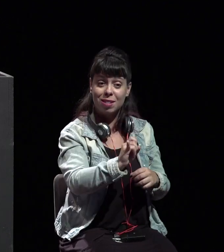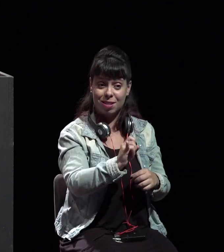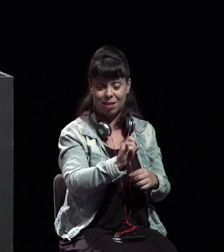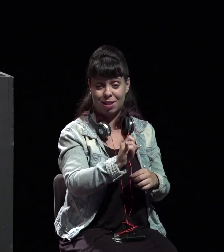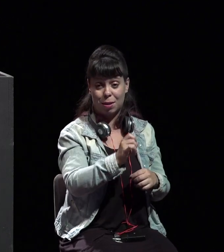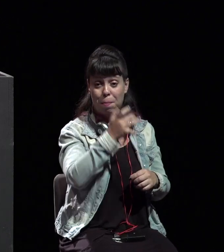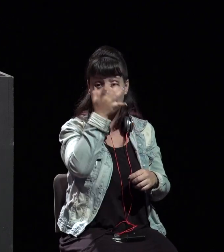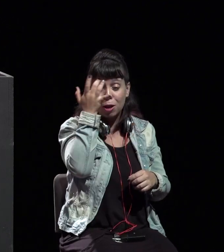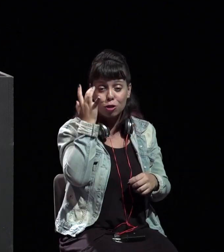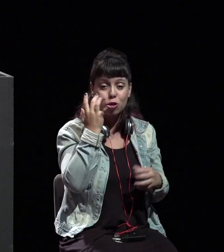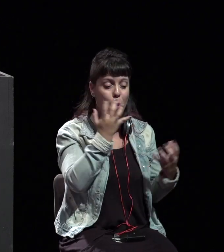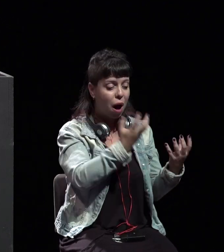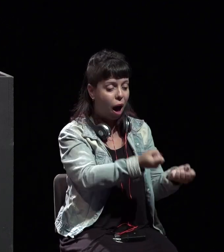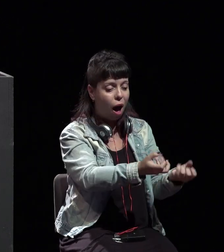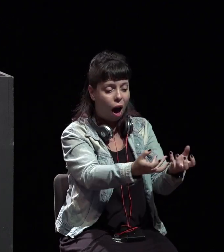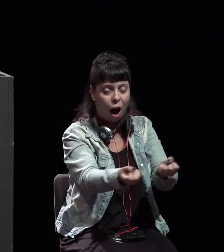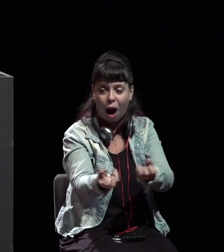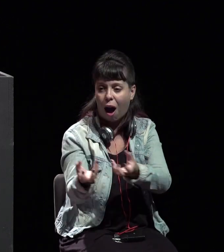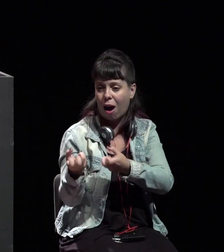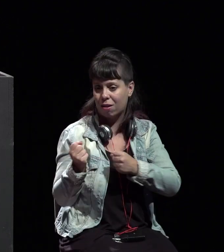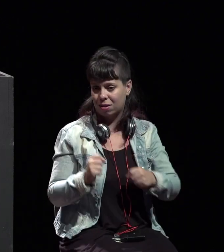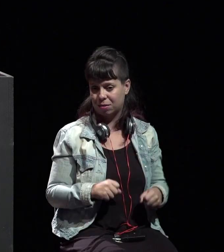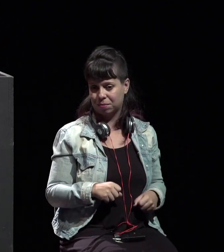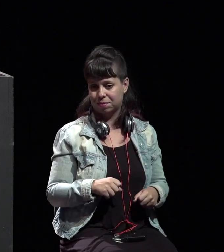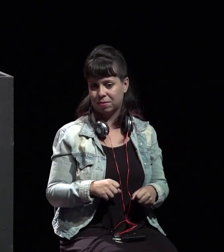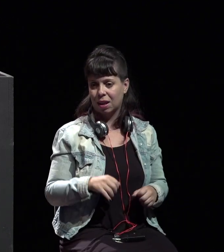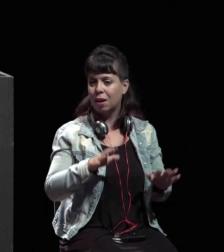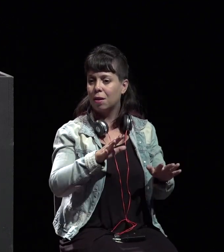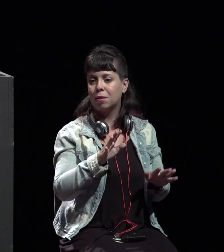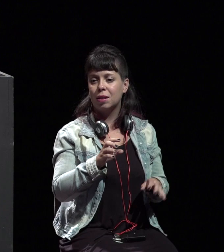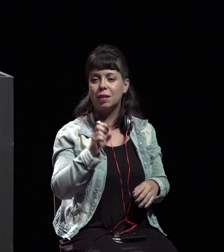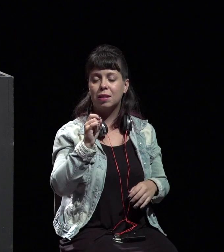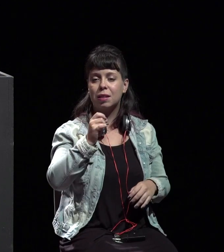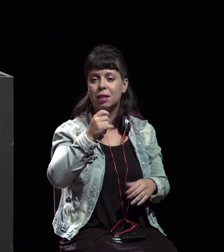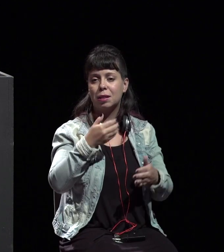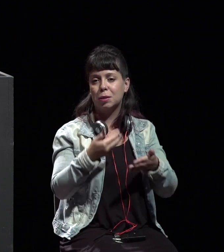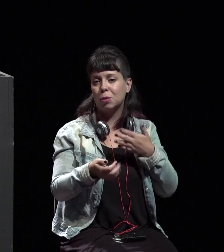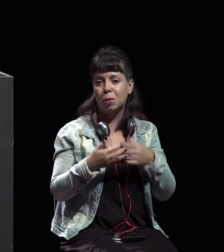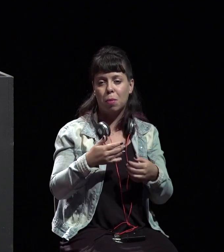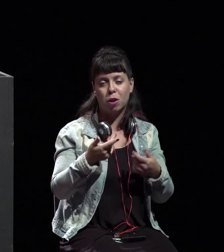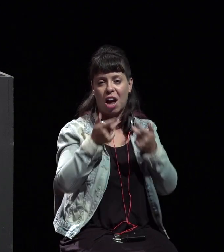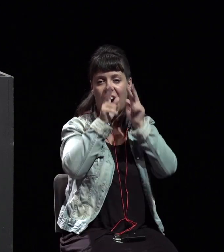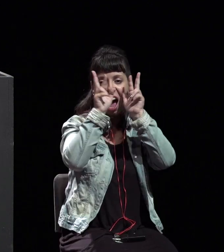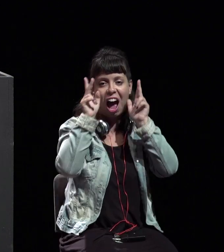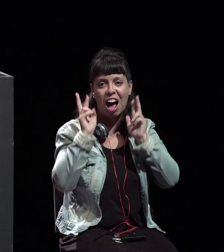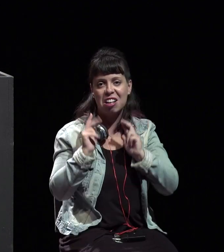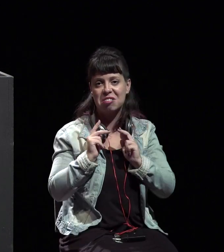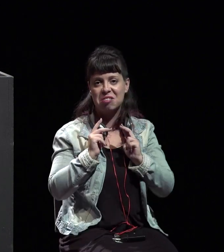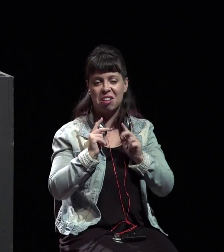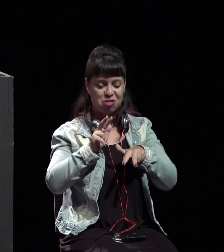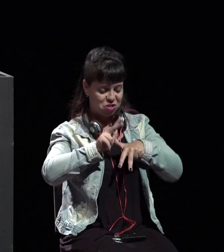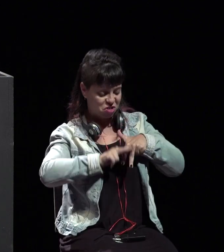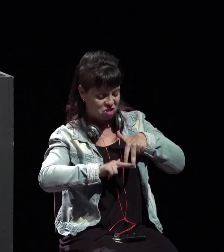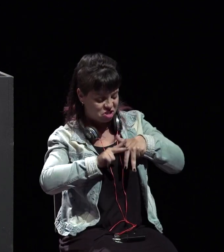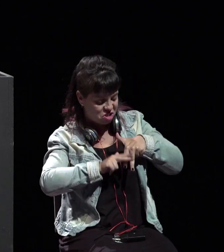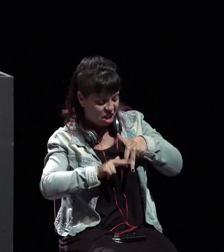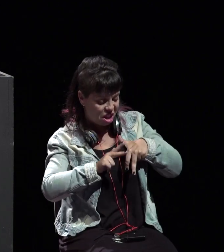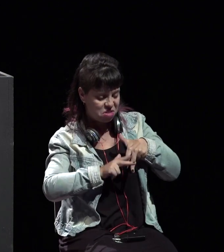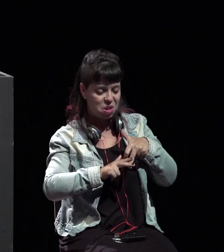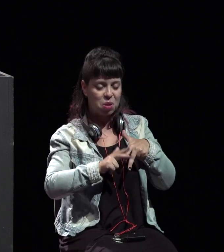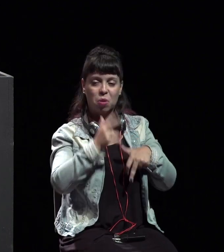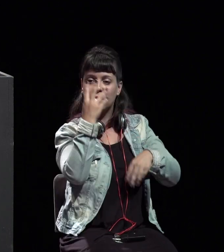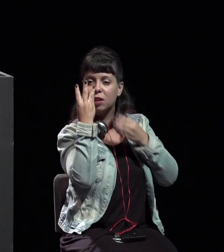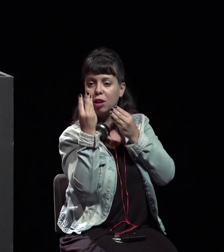por sujeitos indistintos, sem marcadores de raça, gênero, orientação sexual, entre